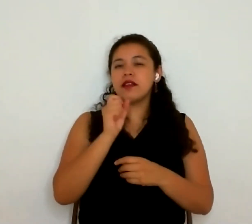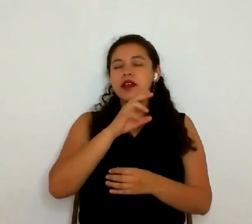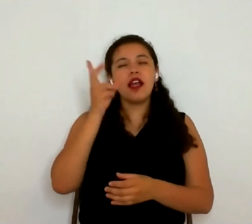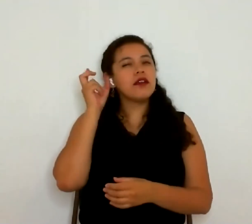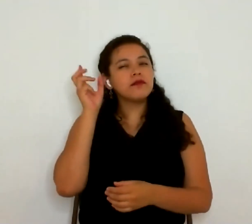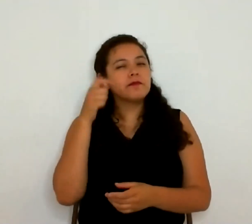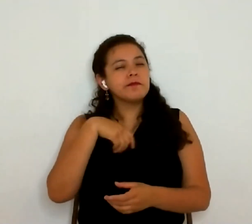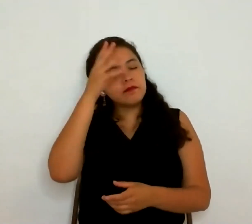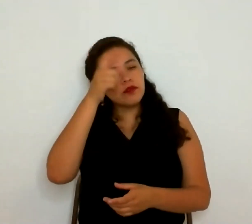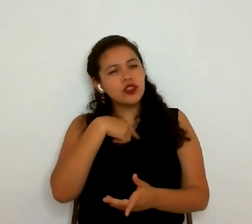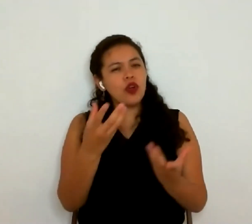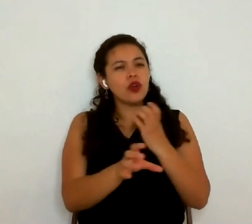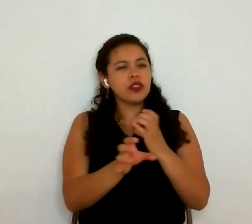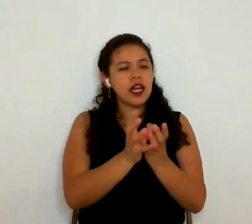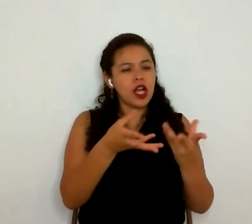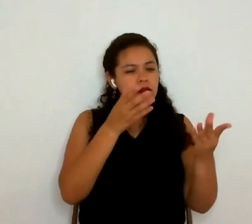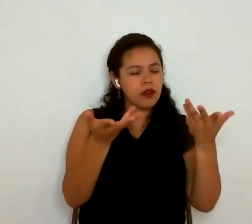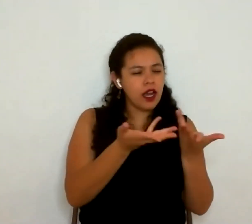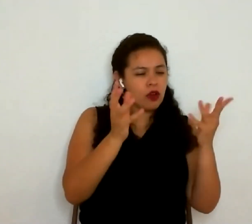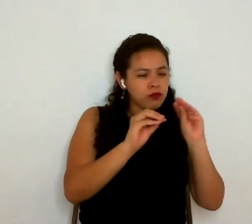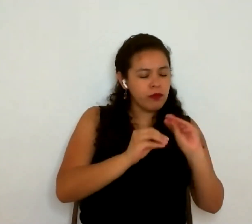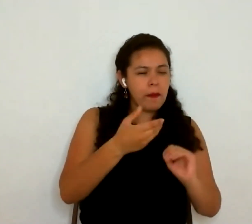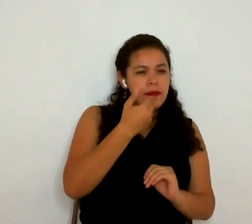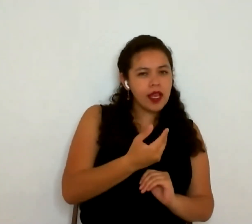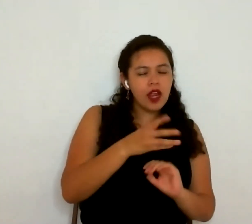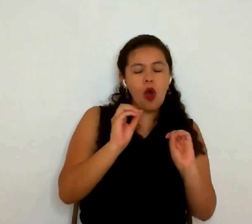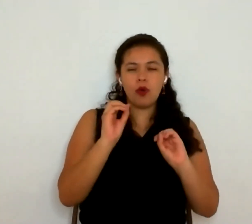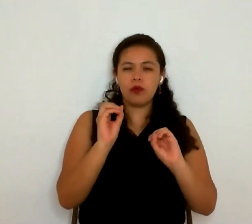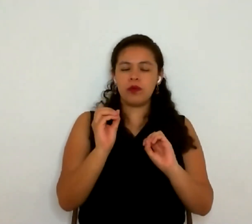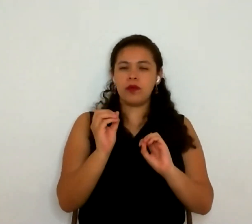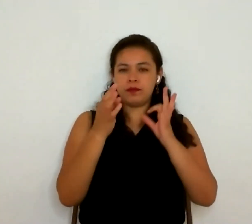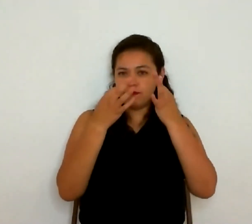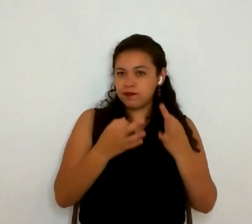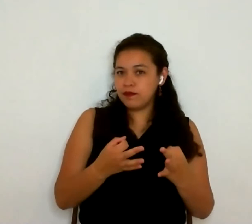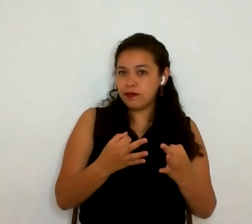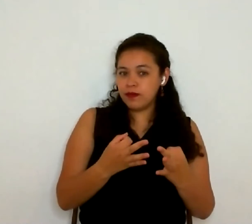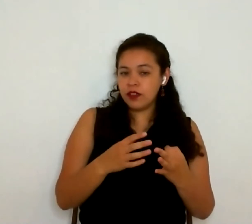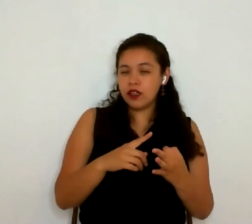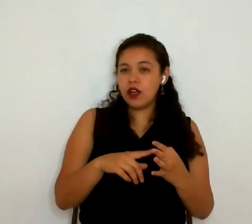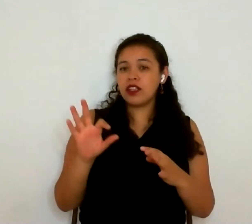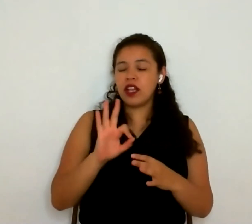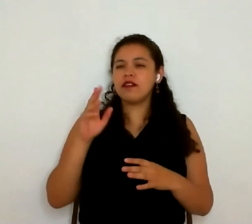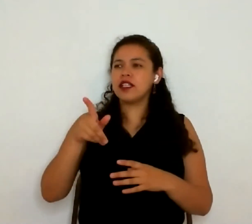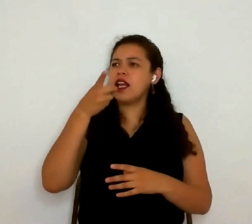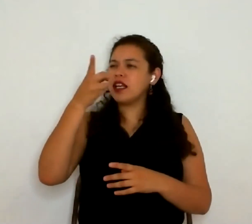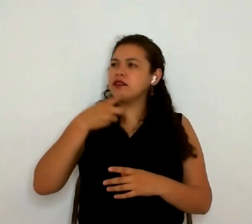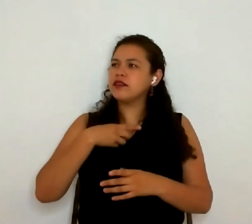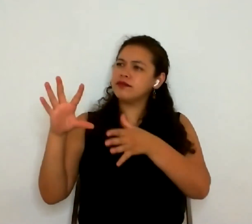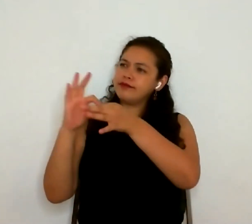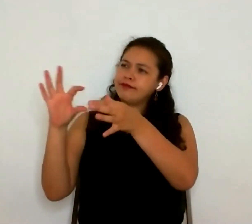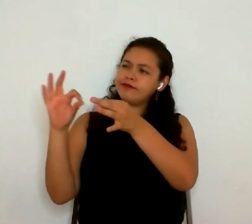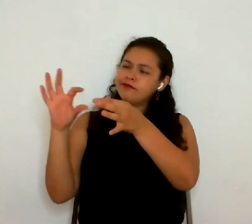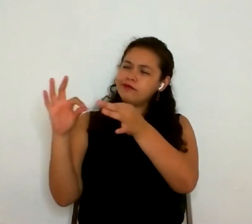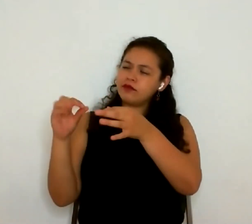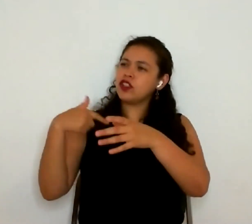lo que estoy haciendo está bien para ya sea para confirmar o si sobre lo que usted vaya explicando puedo